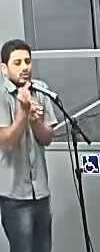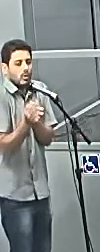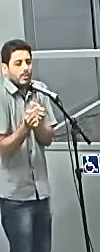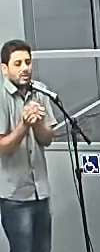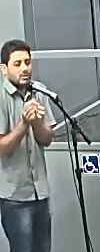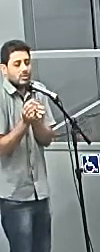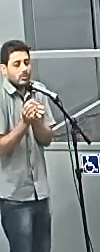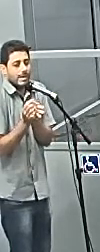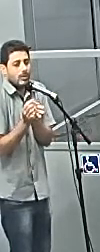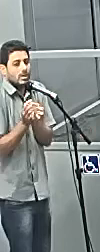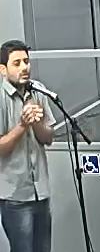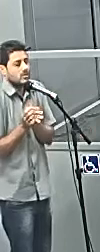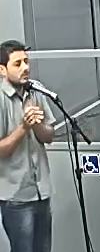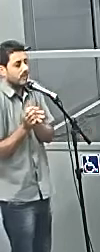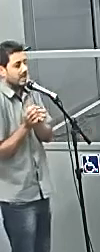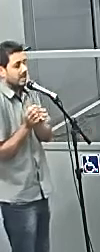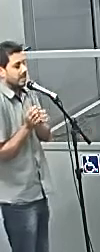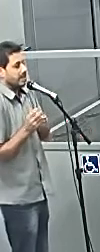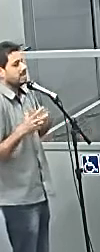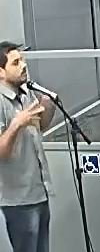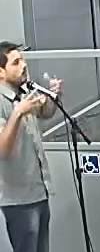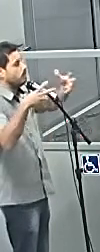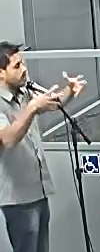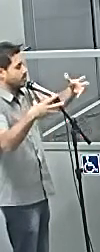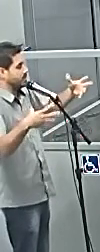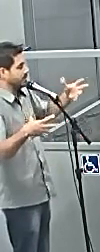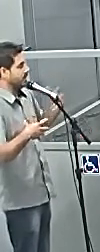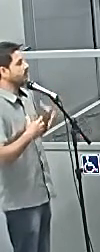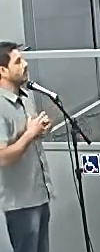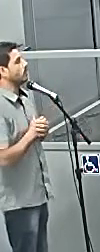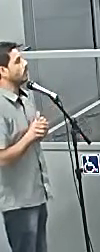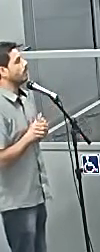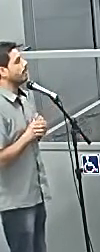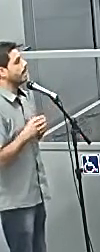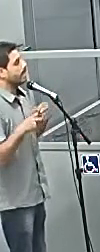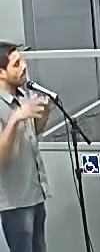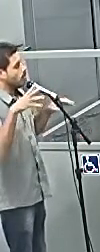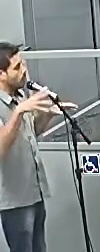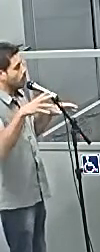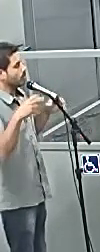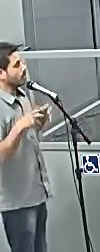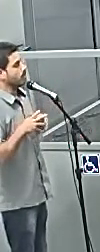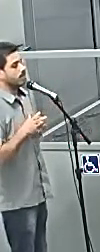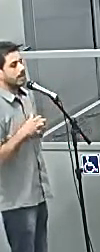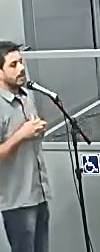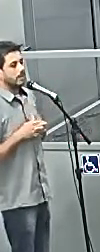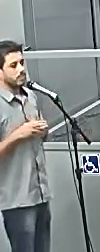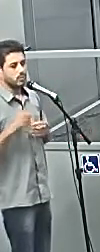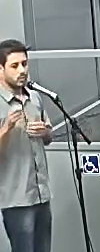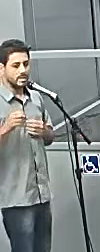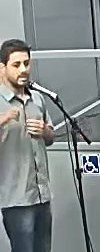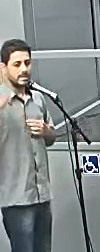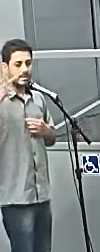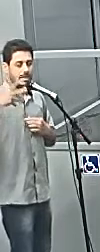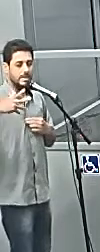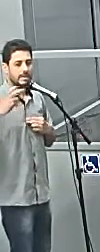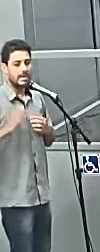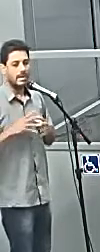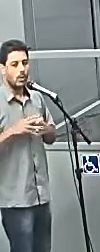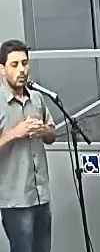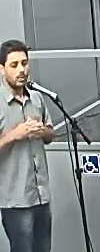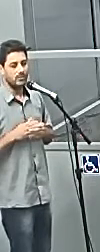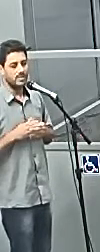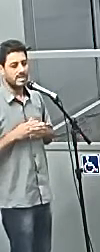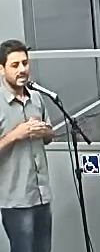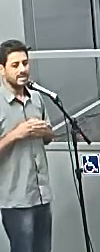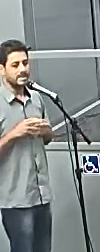individualmente então quando nós estamos falando aqui desse público específico que é o público as pessoas que